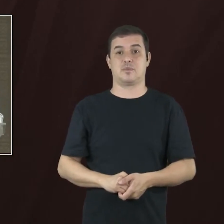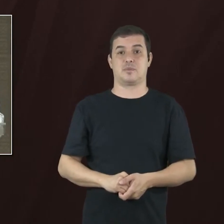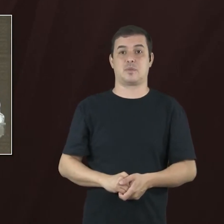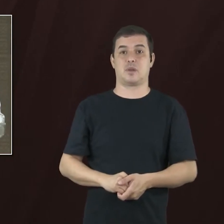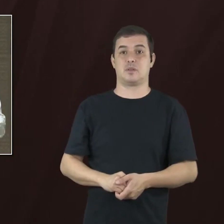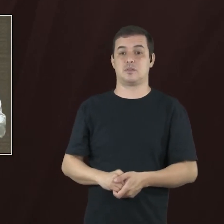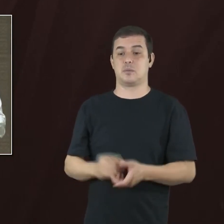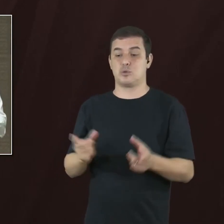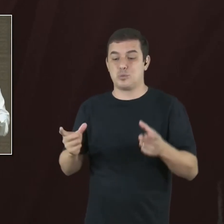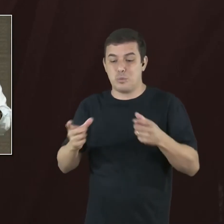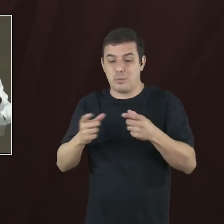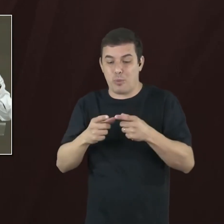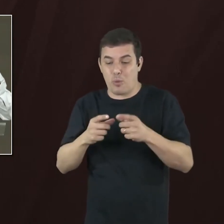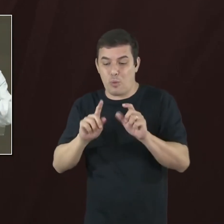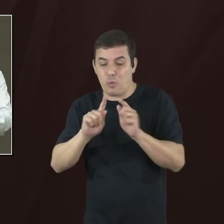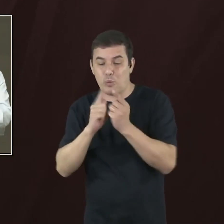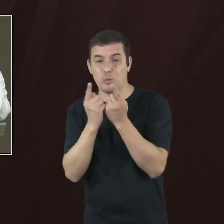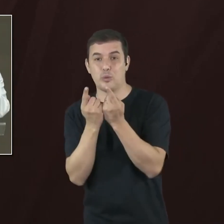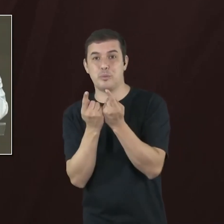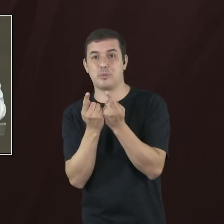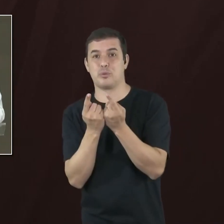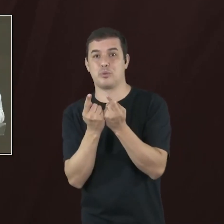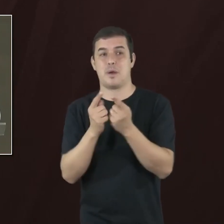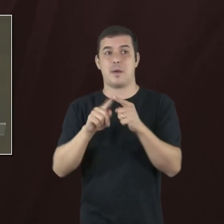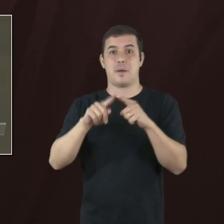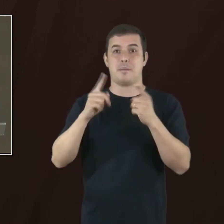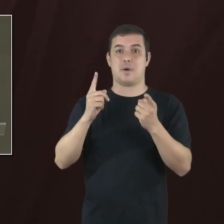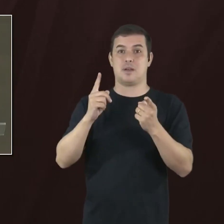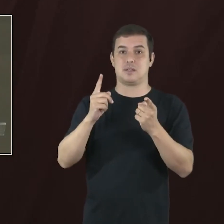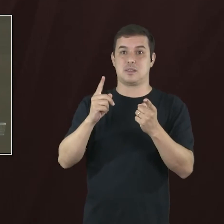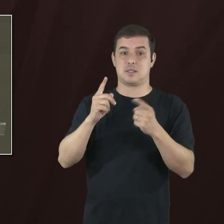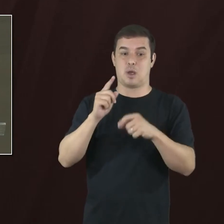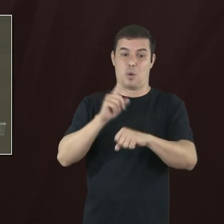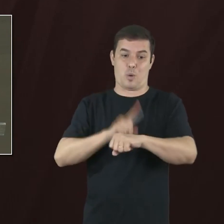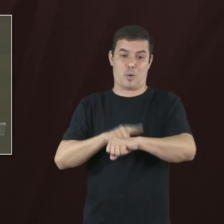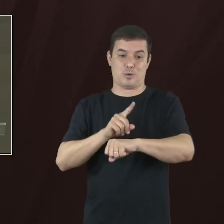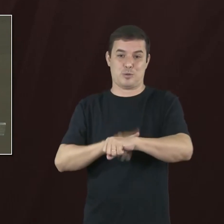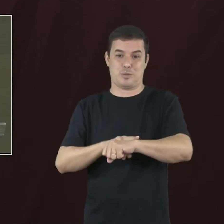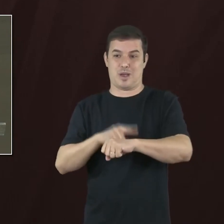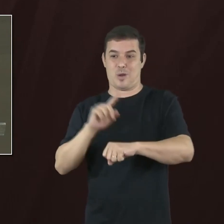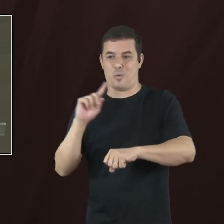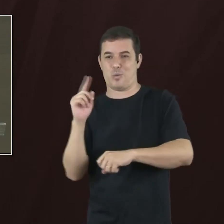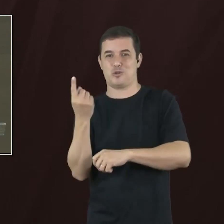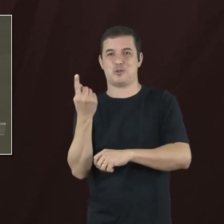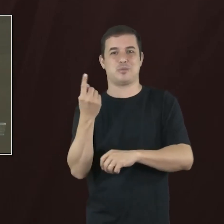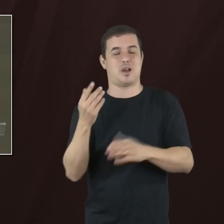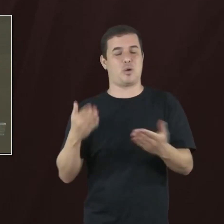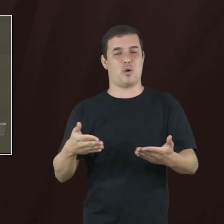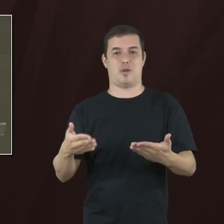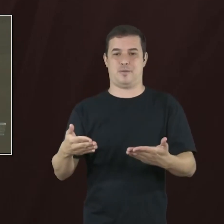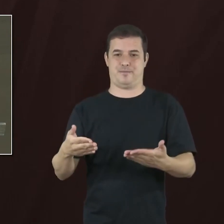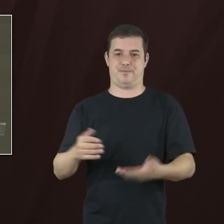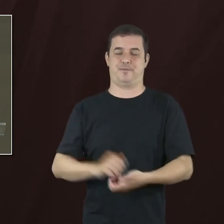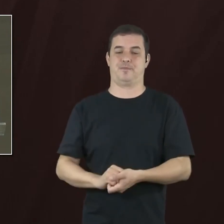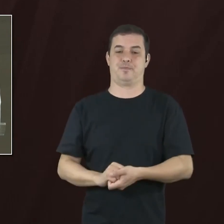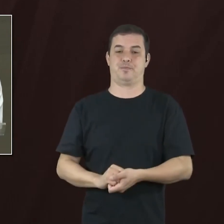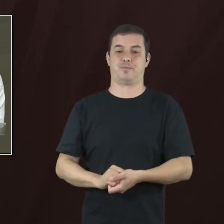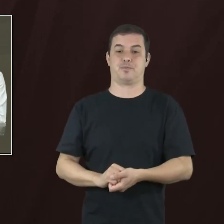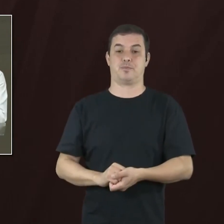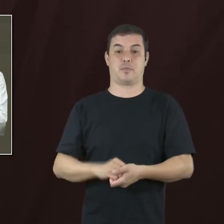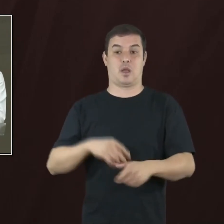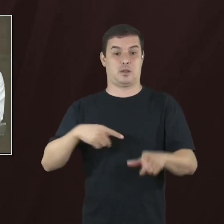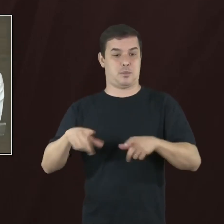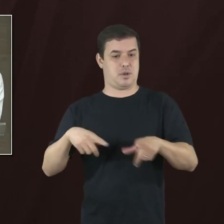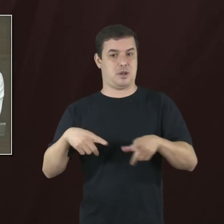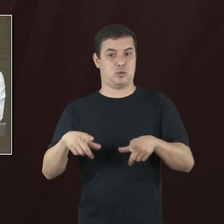reino. Ele também está nos usando como trabalhadores de última hora. A última hora, irmãos, significa os trabalhadores